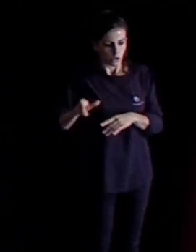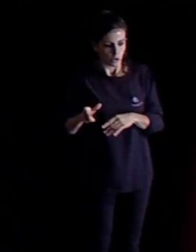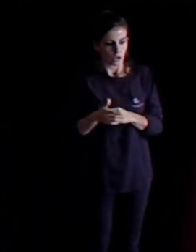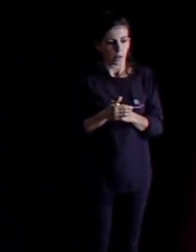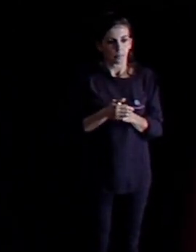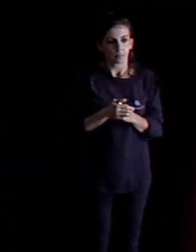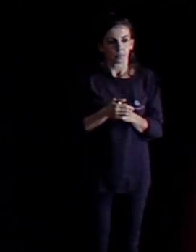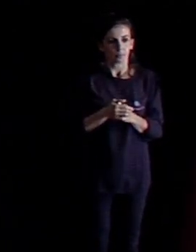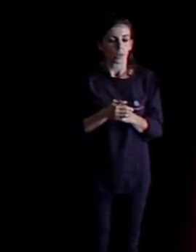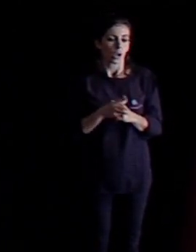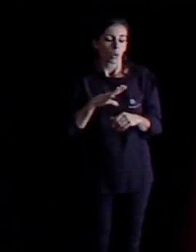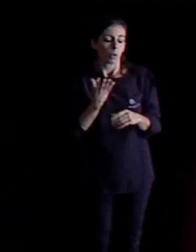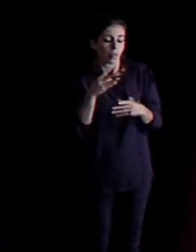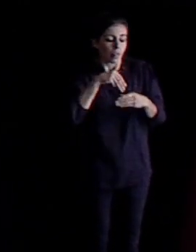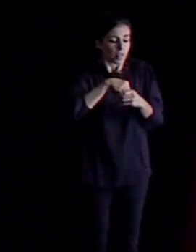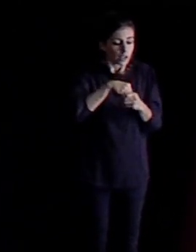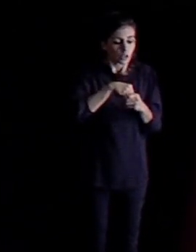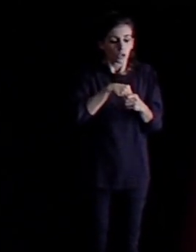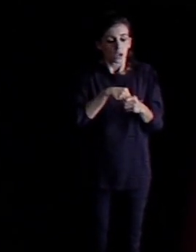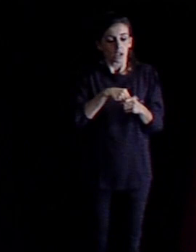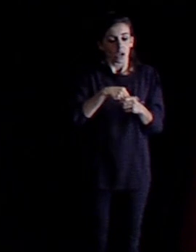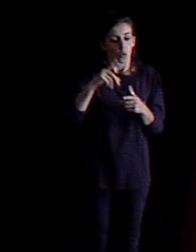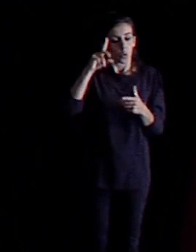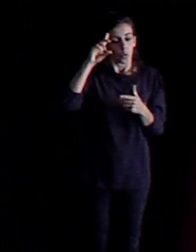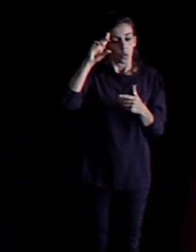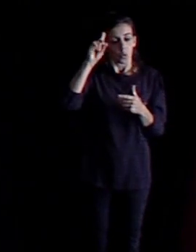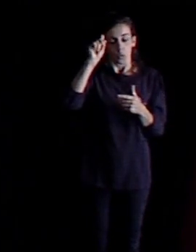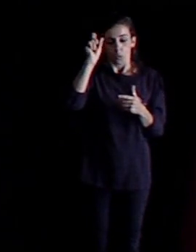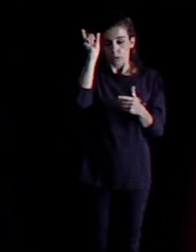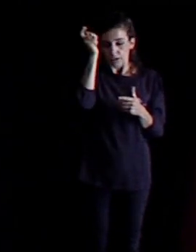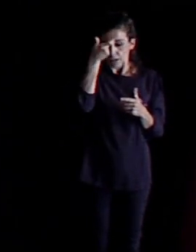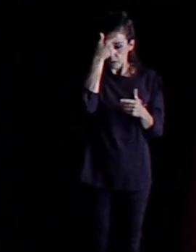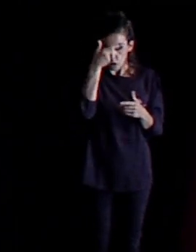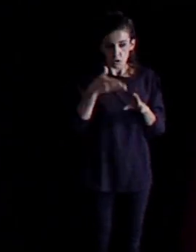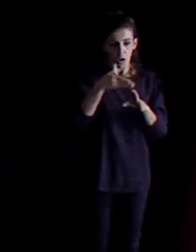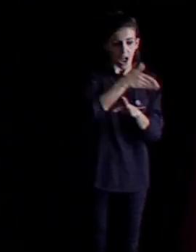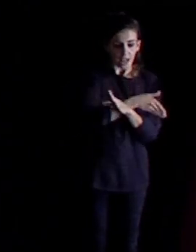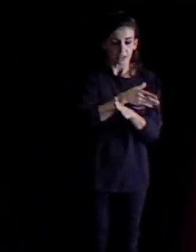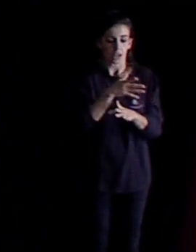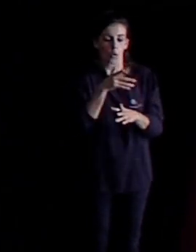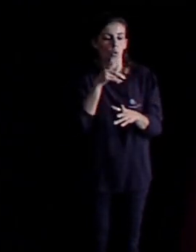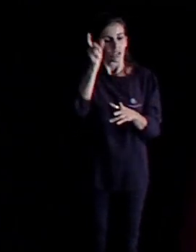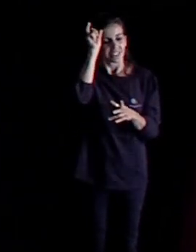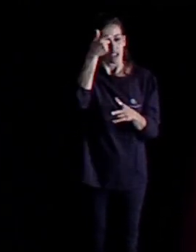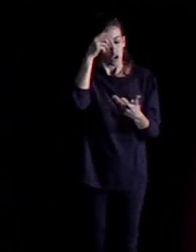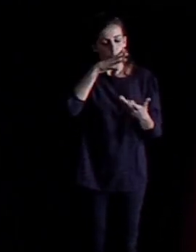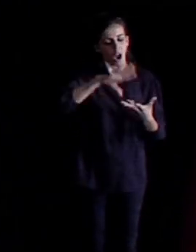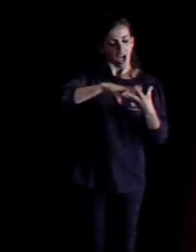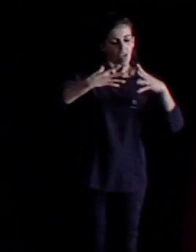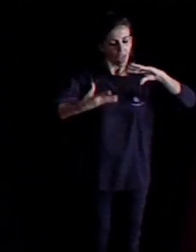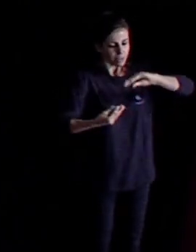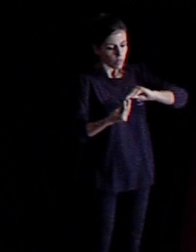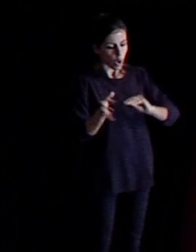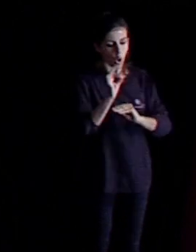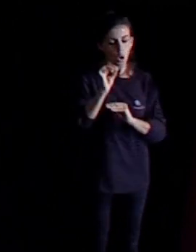Se les suelen incluir dentro de que tengan un trastorno por estrés postraumático, un trastorno adaptativo o un trastorno